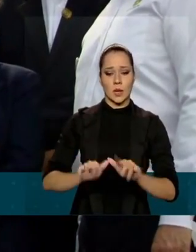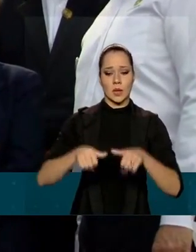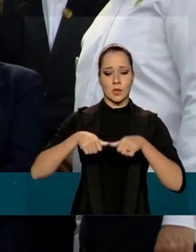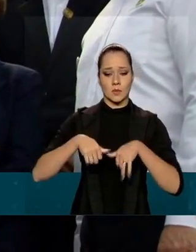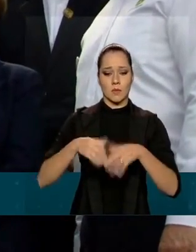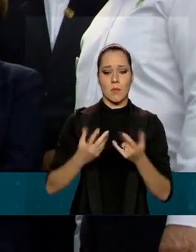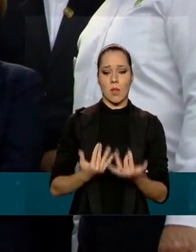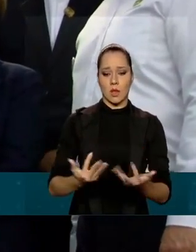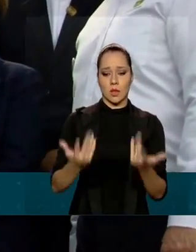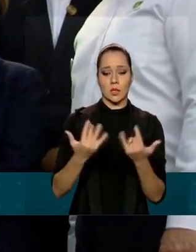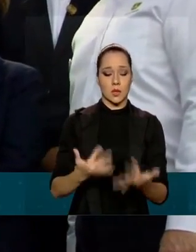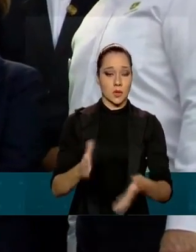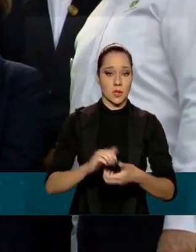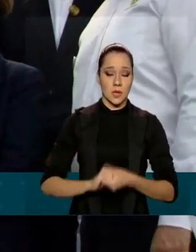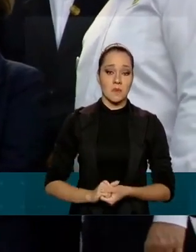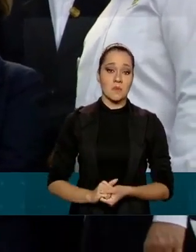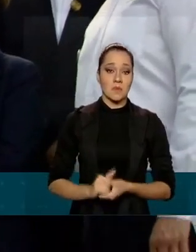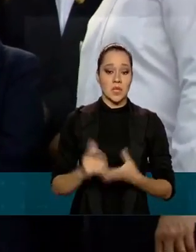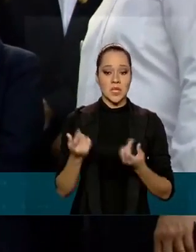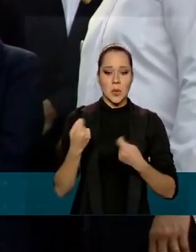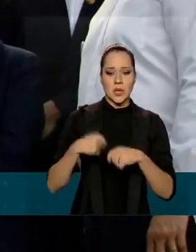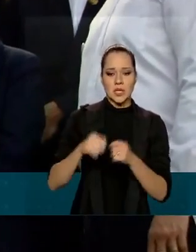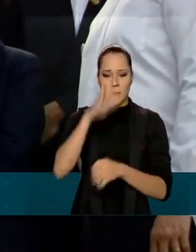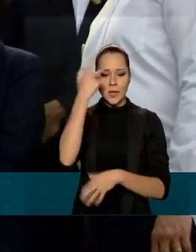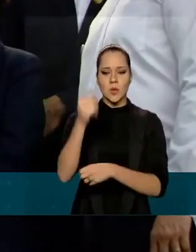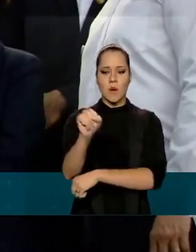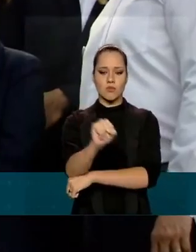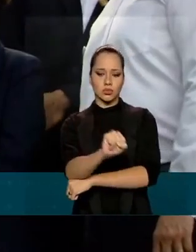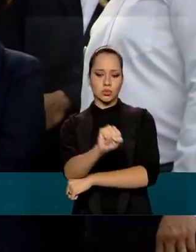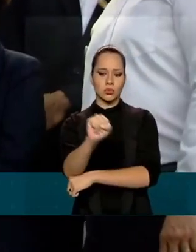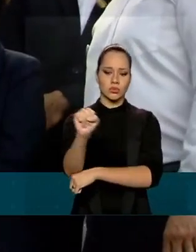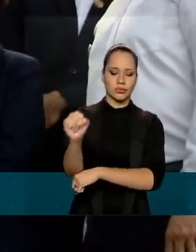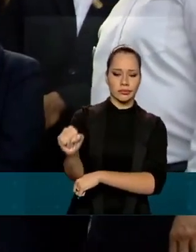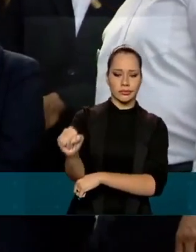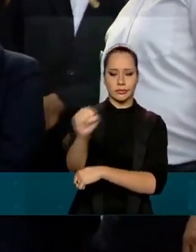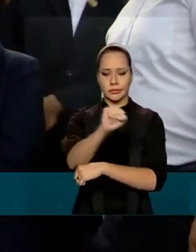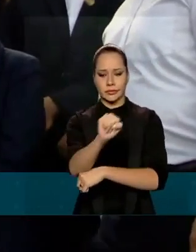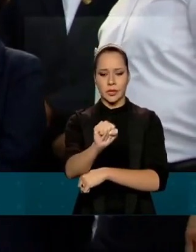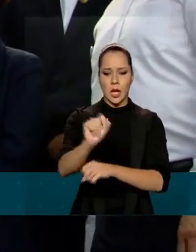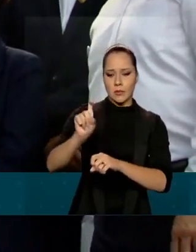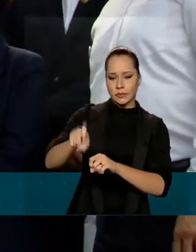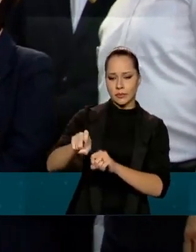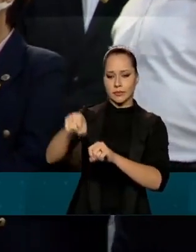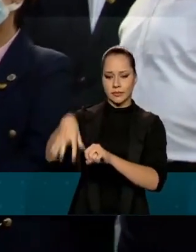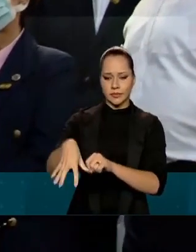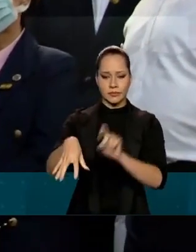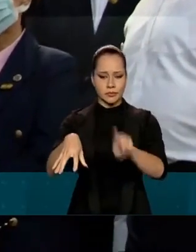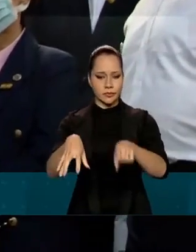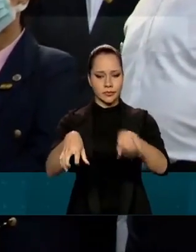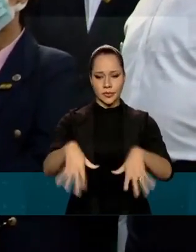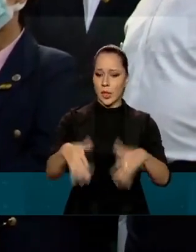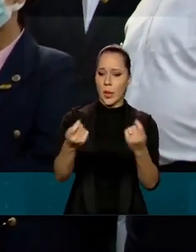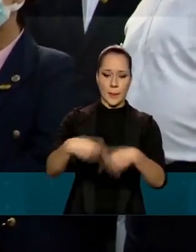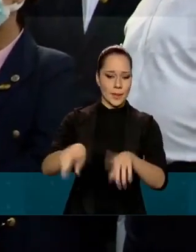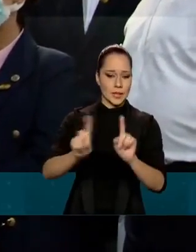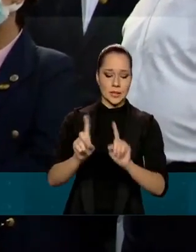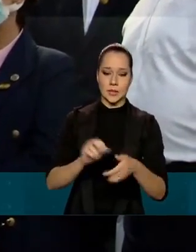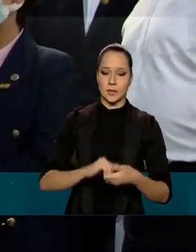ou seja, sem que seja manobrado por uma pessoa dentro dele.